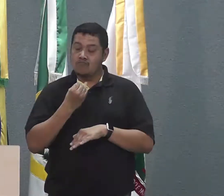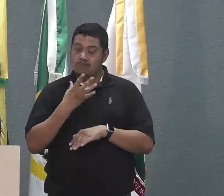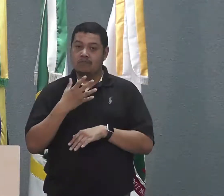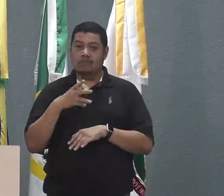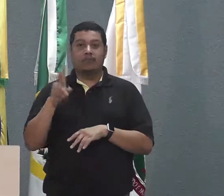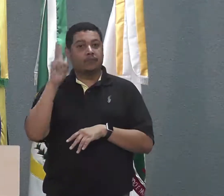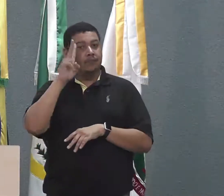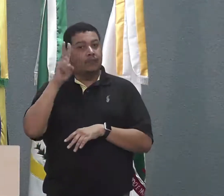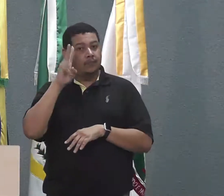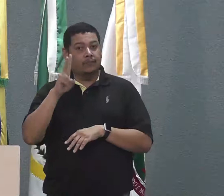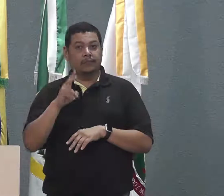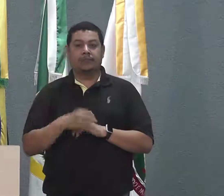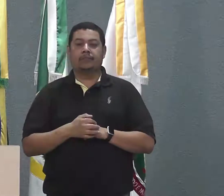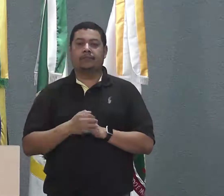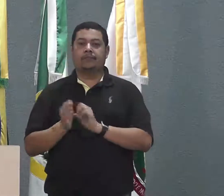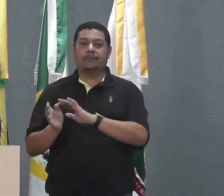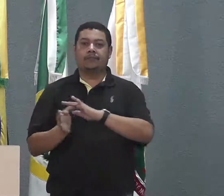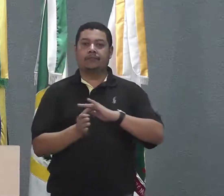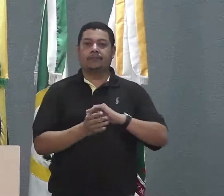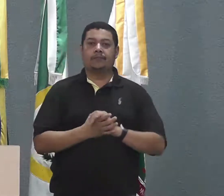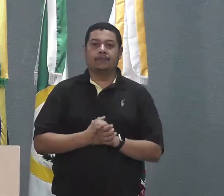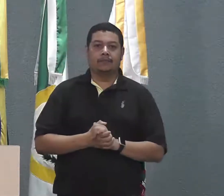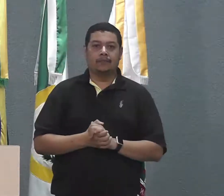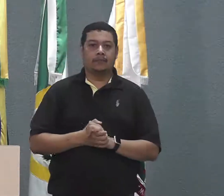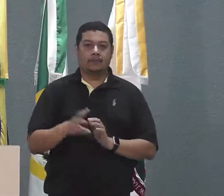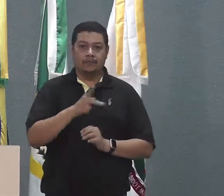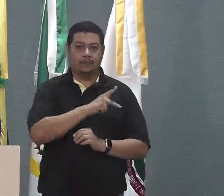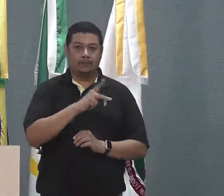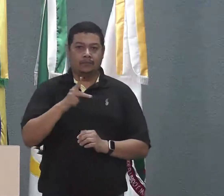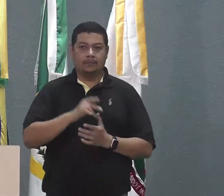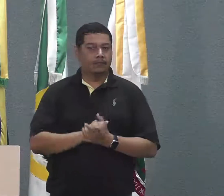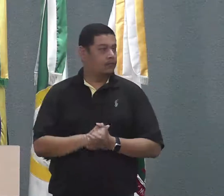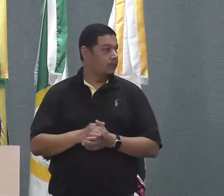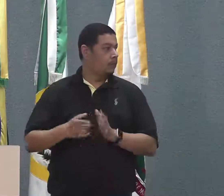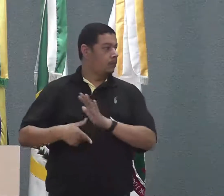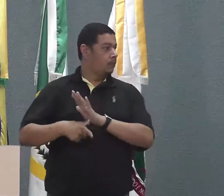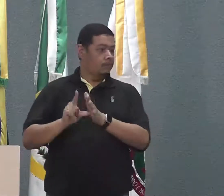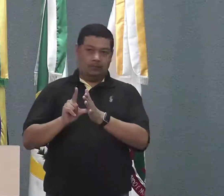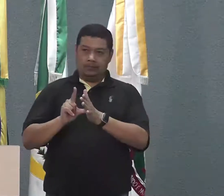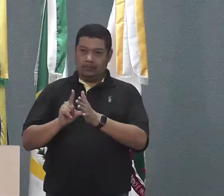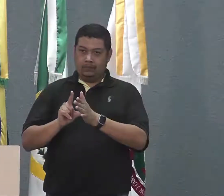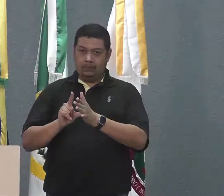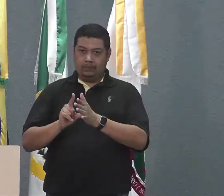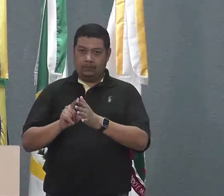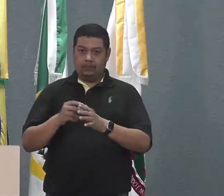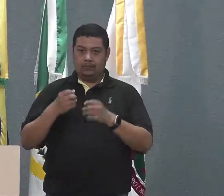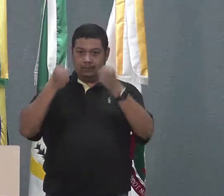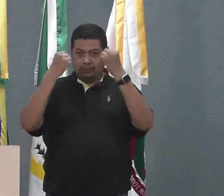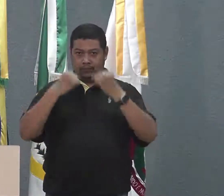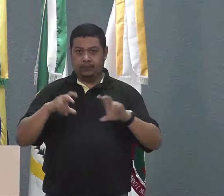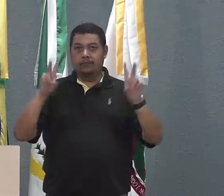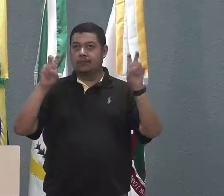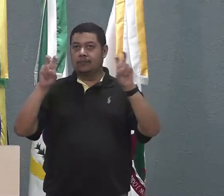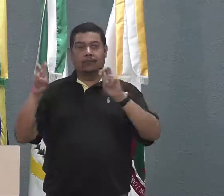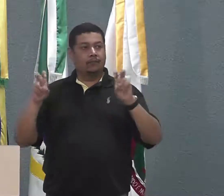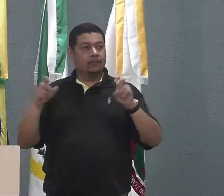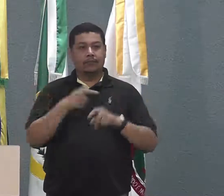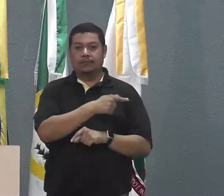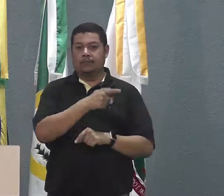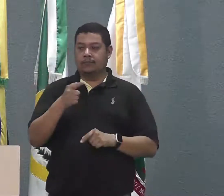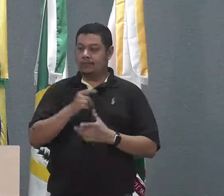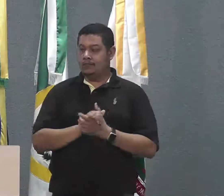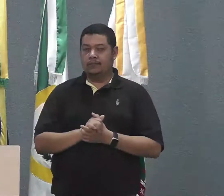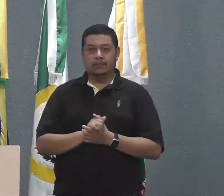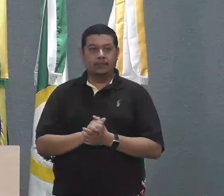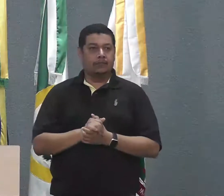nosso município. Senhor presidente, antes de adentrar os meus assuntos pautados da semana,